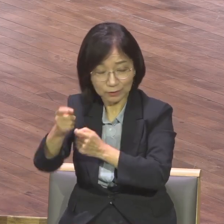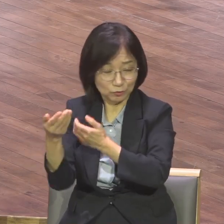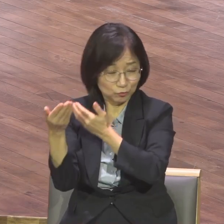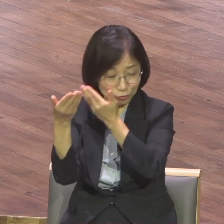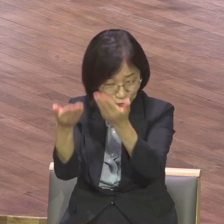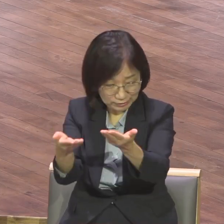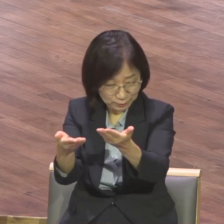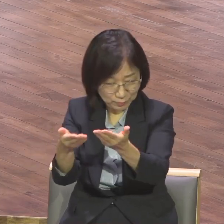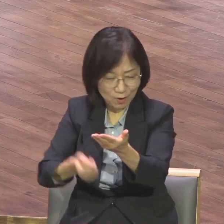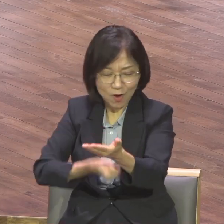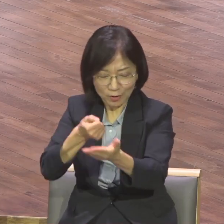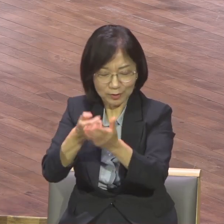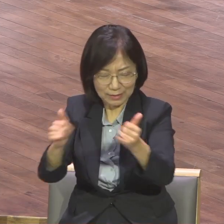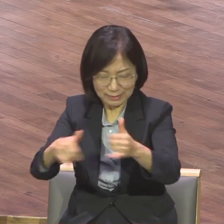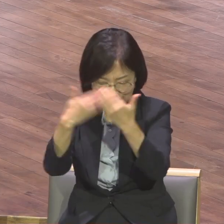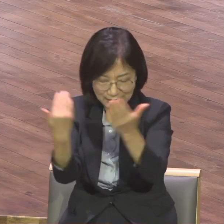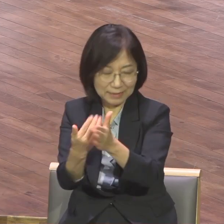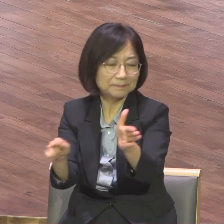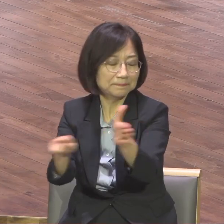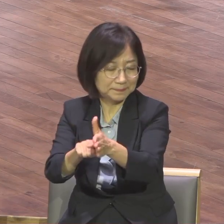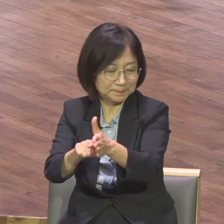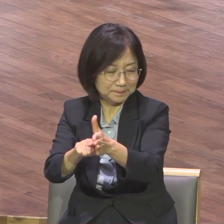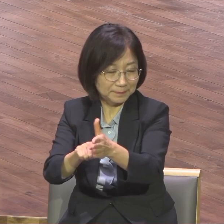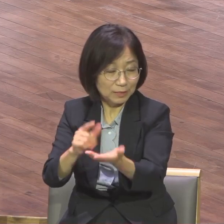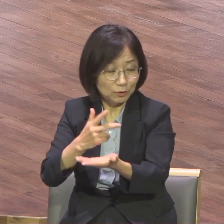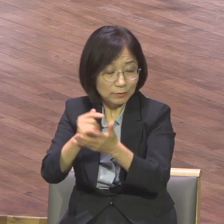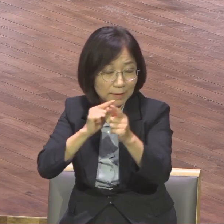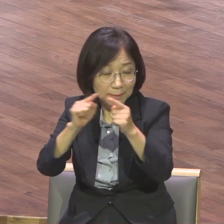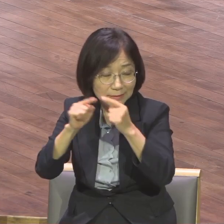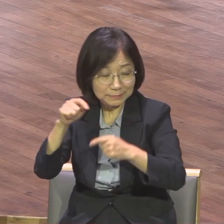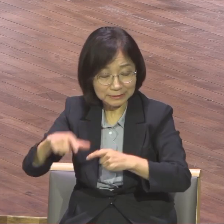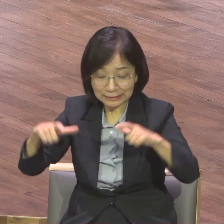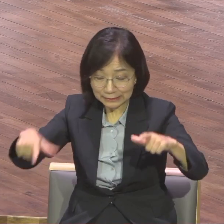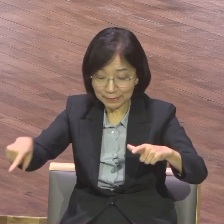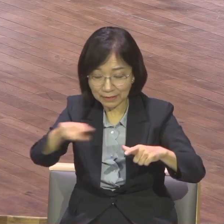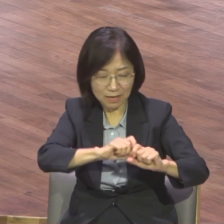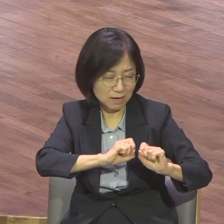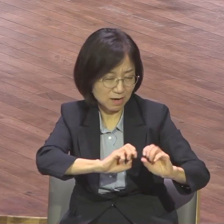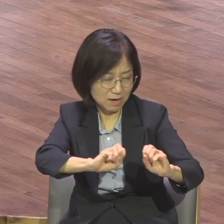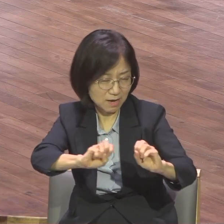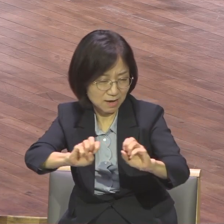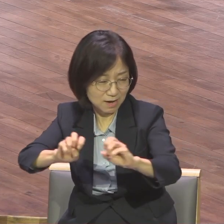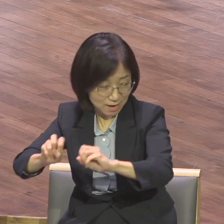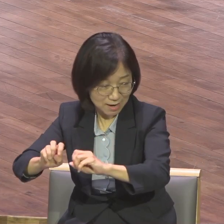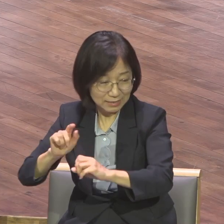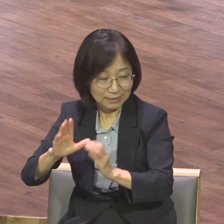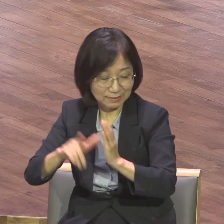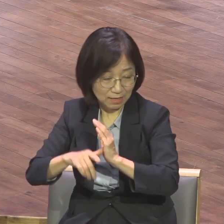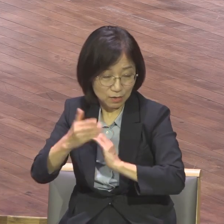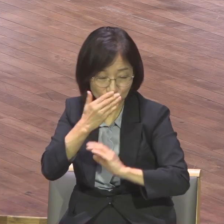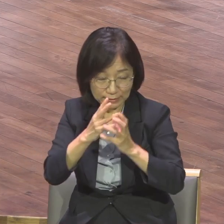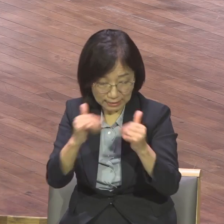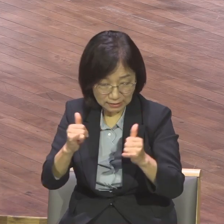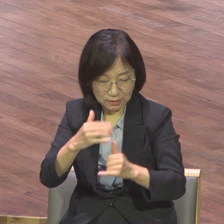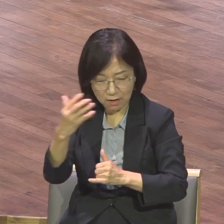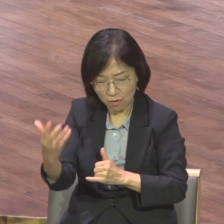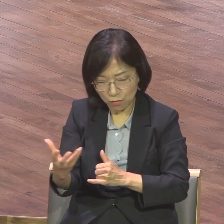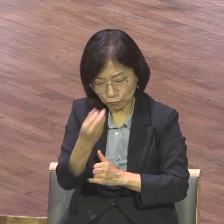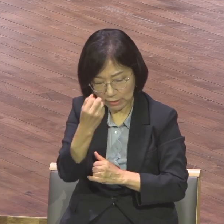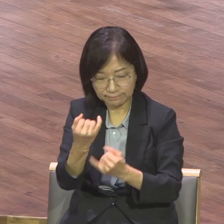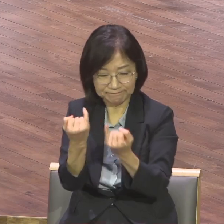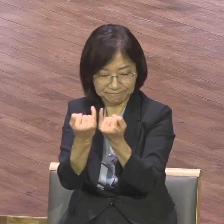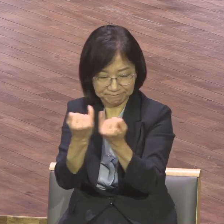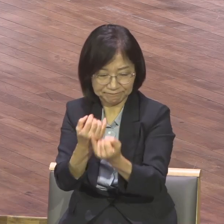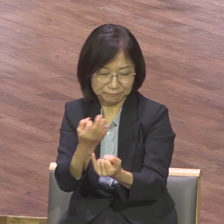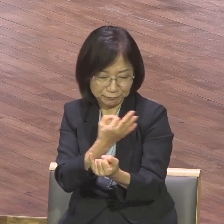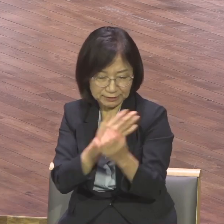작정된 자는 다 믿더라. 주의 말씀이 그 지방에 두루 퍼지니라. 이에 유대인들이 경건한 귀빈들과 그 신의